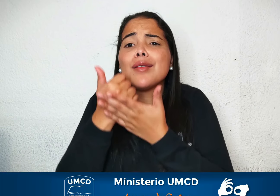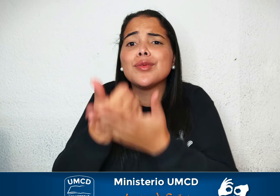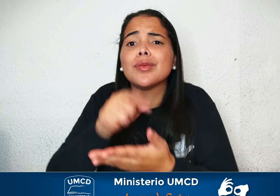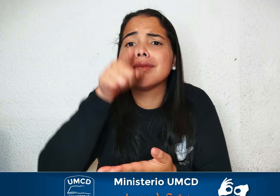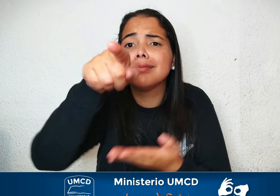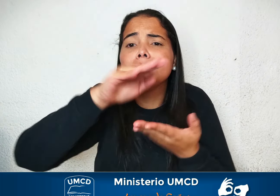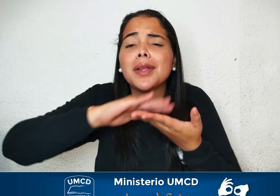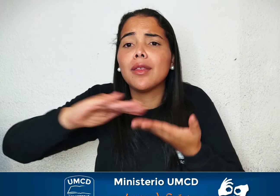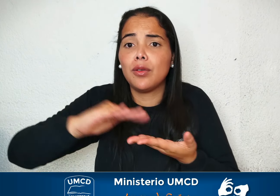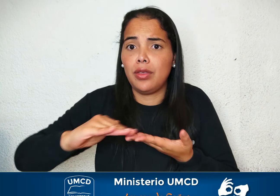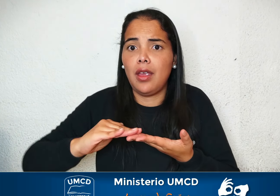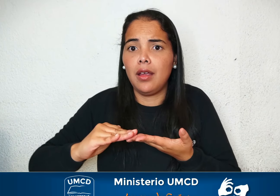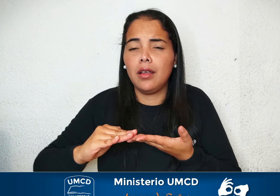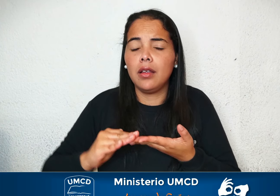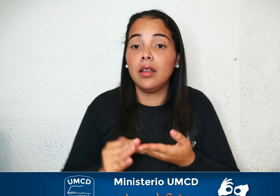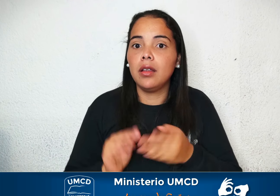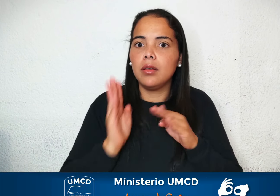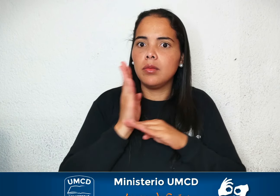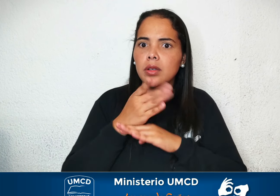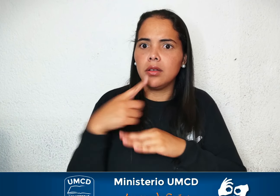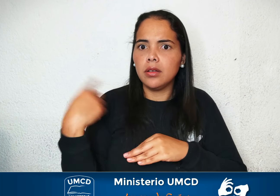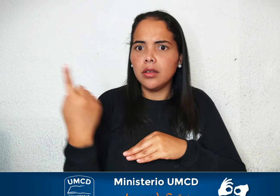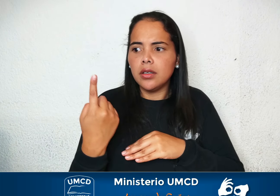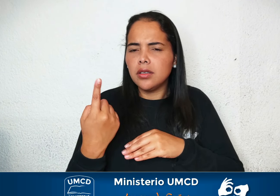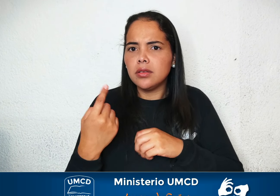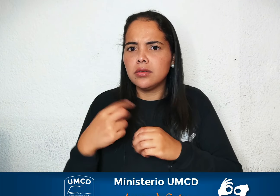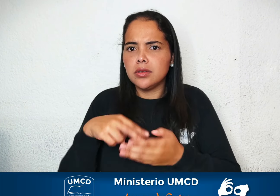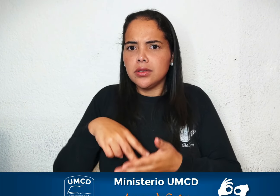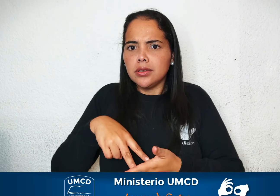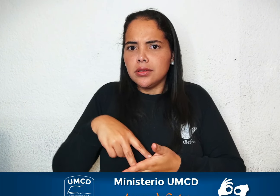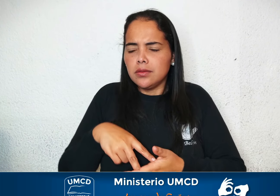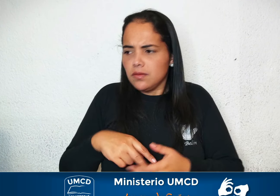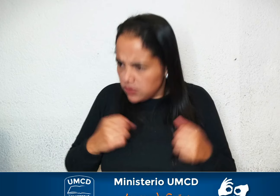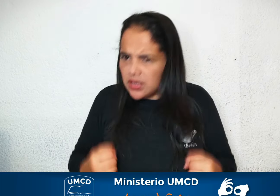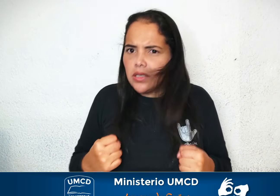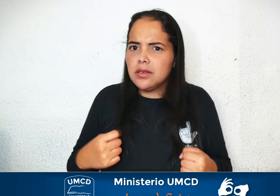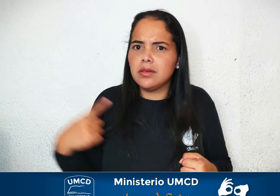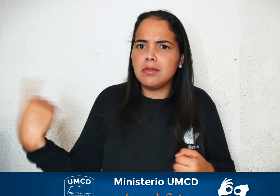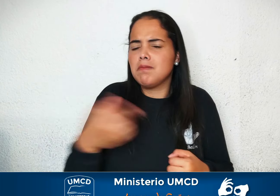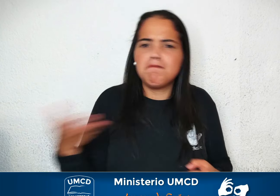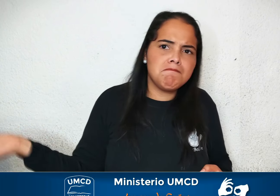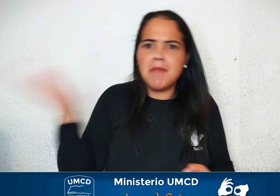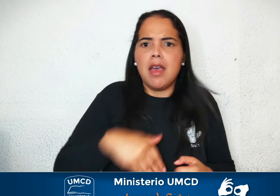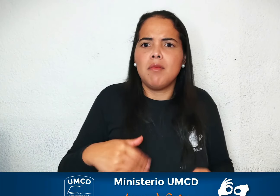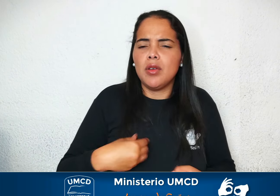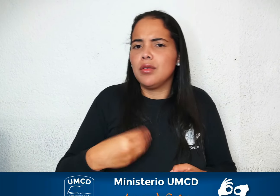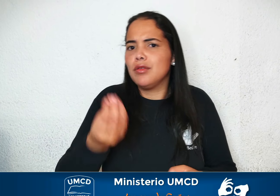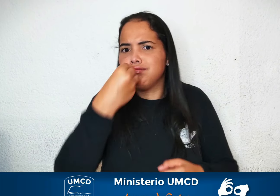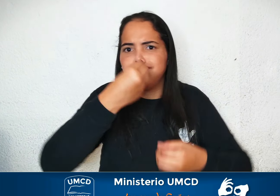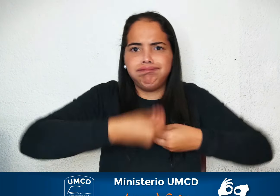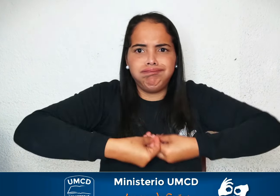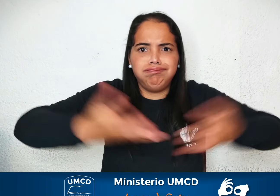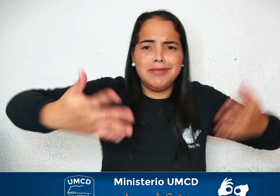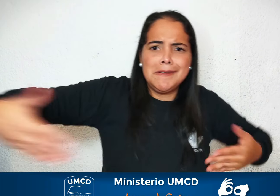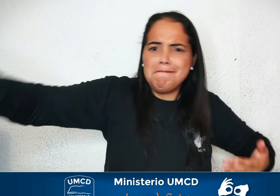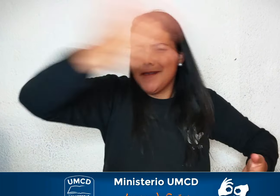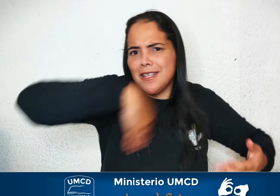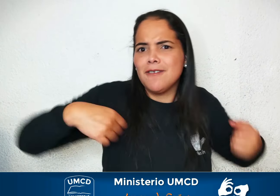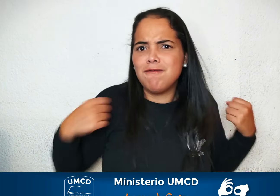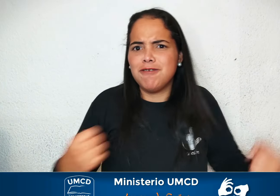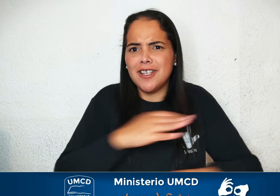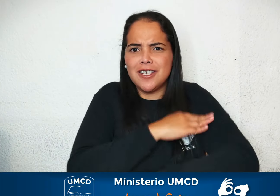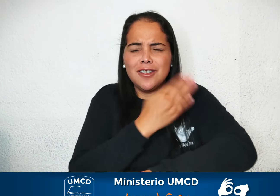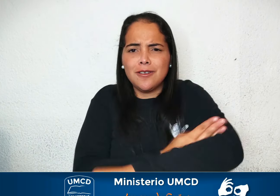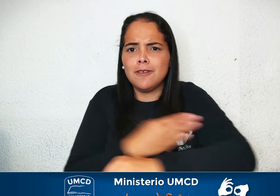y perdonador. Y en ese instante el pueblo se levanta y van y preparan comida y comparten unos con